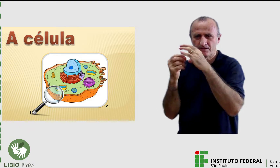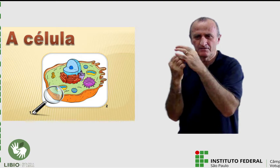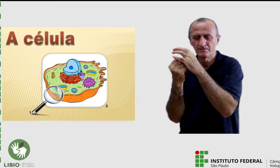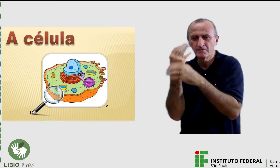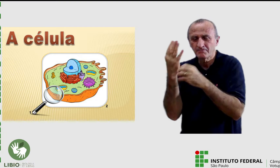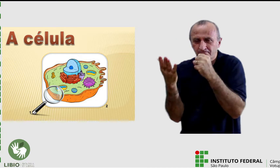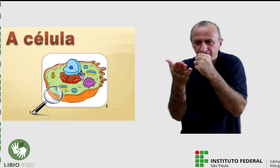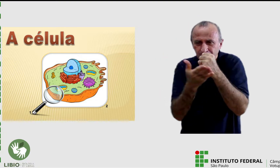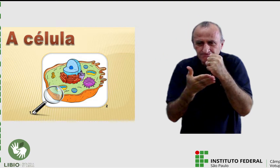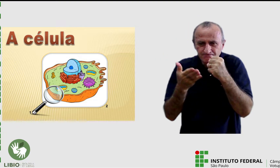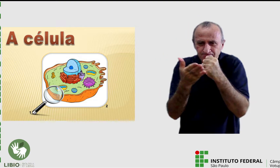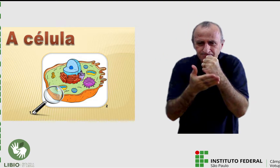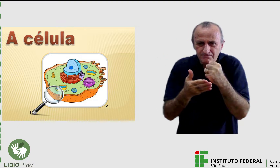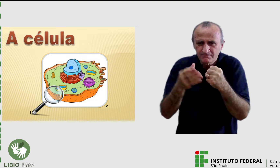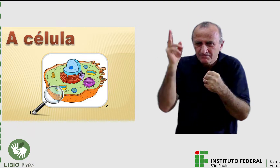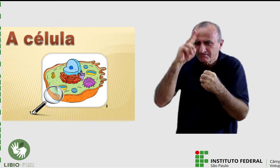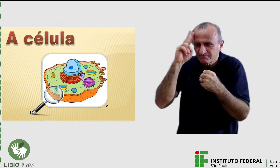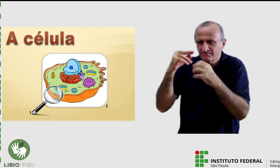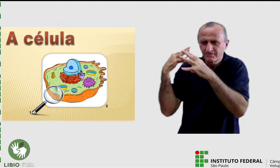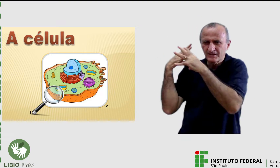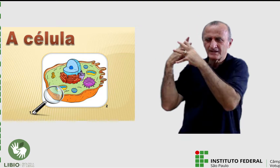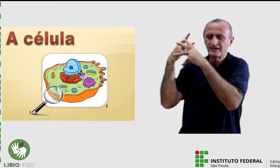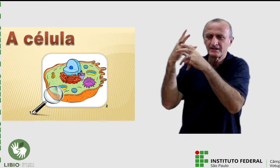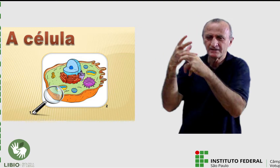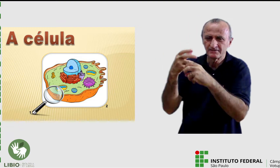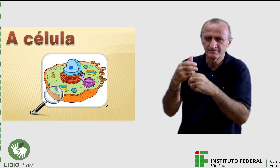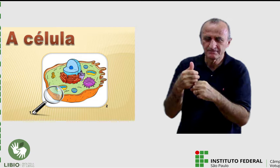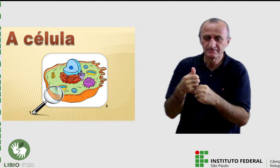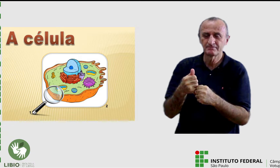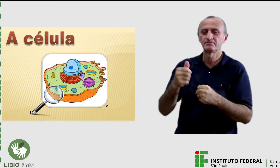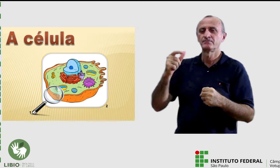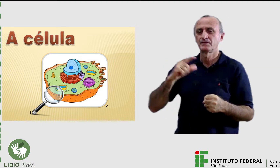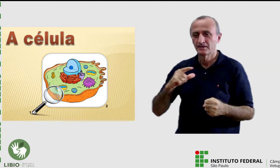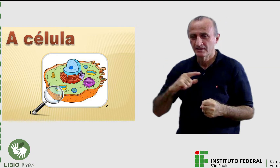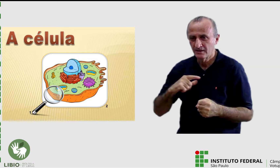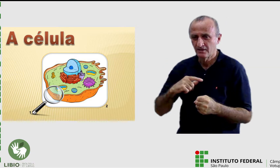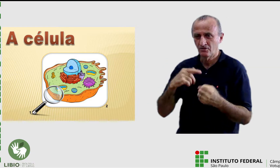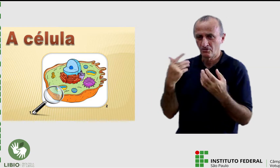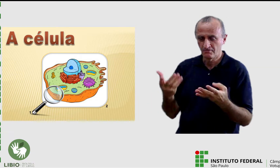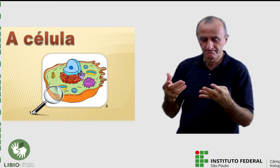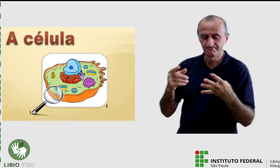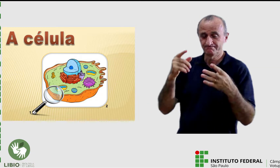toda a célula é formada por 4 componentes mínimos. Vamos recordar? Então, nós temos, olha,